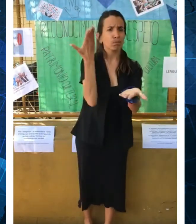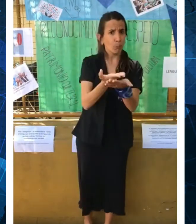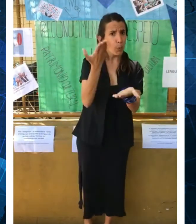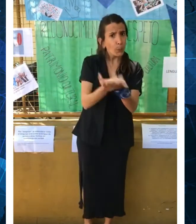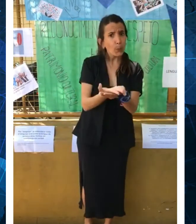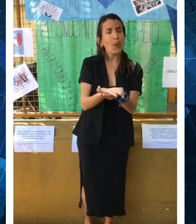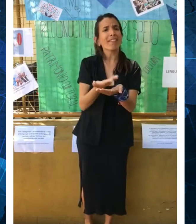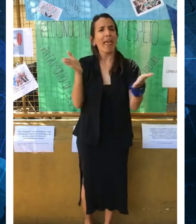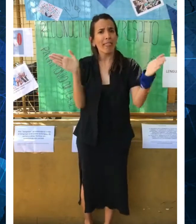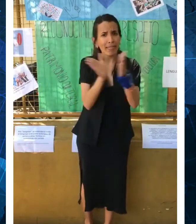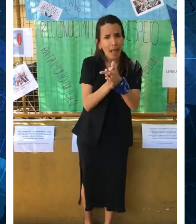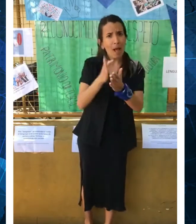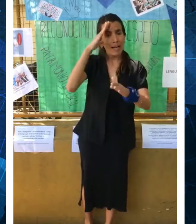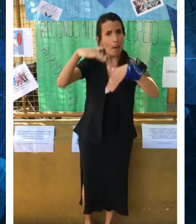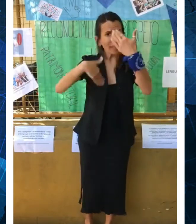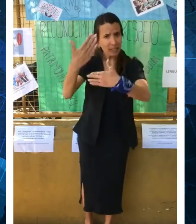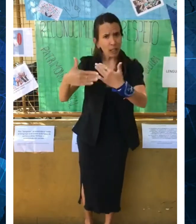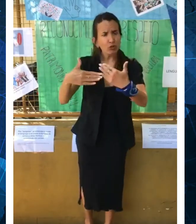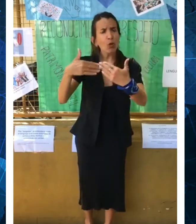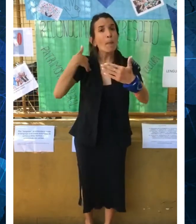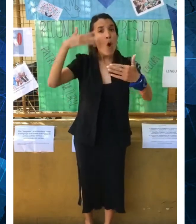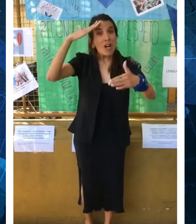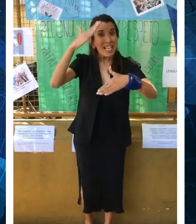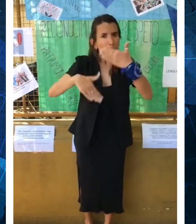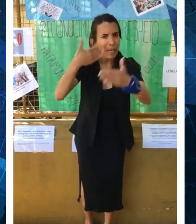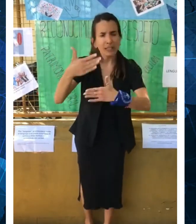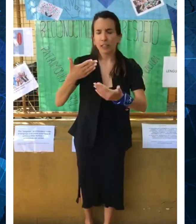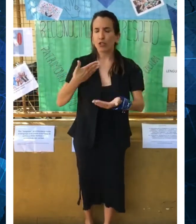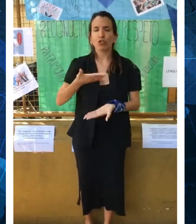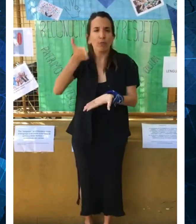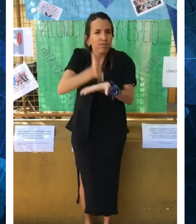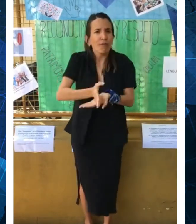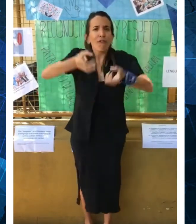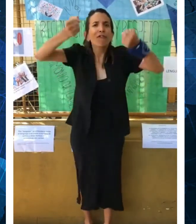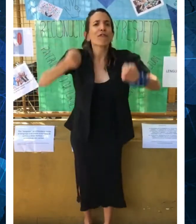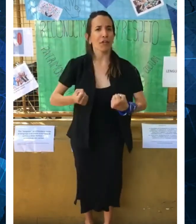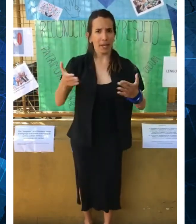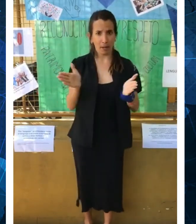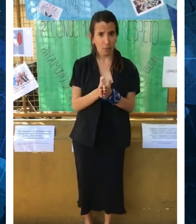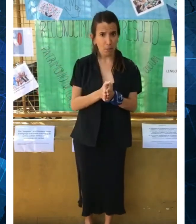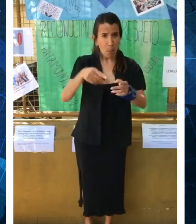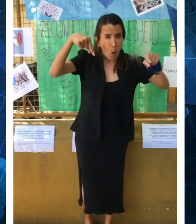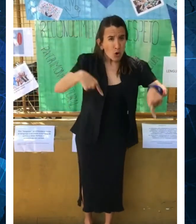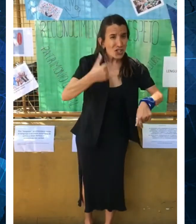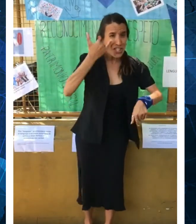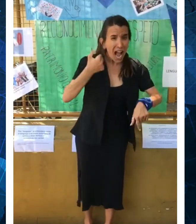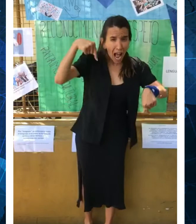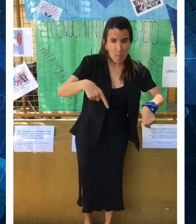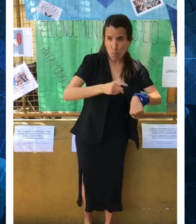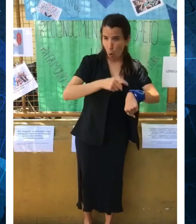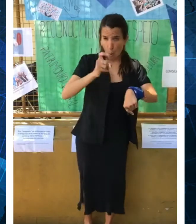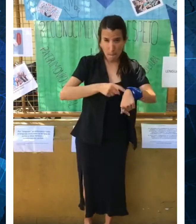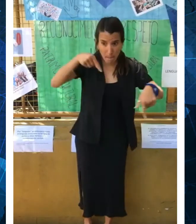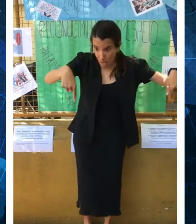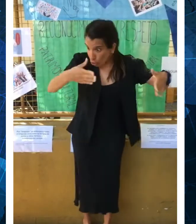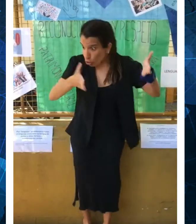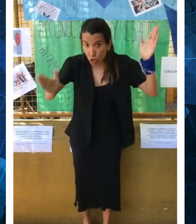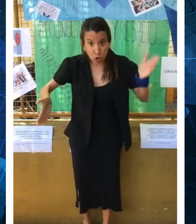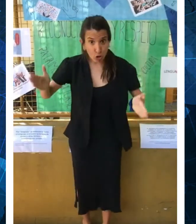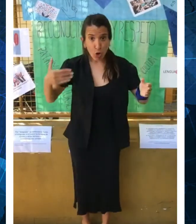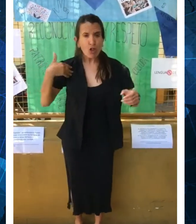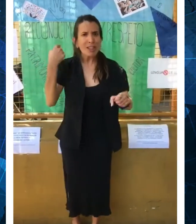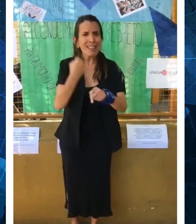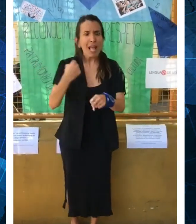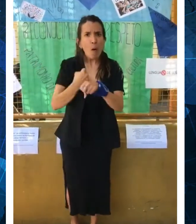es muy rico y nosotros le propusimos hacer una capacitación en conjunto y me puse firme con esto,